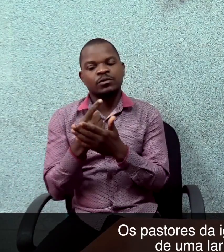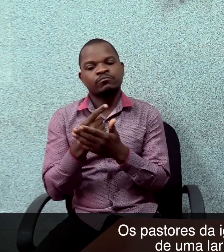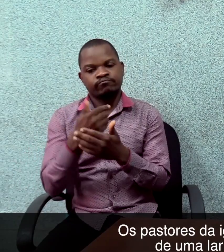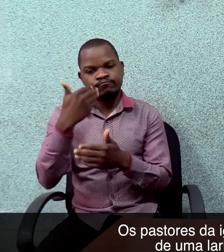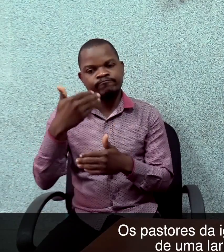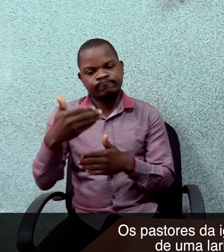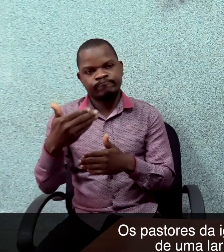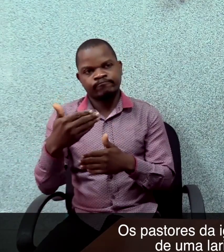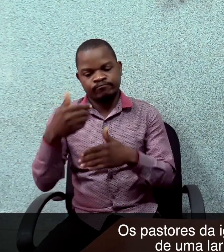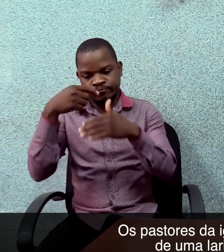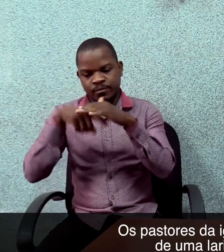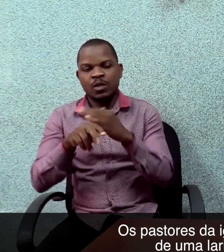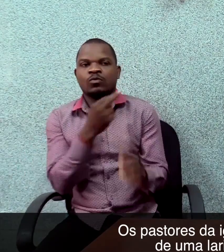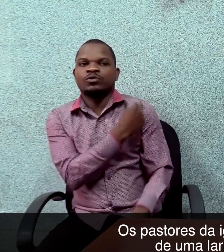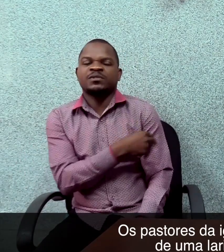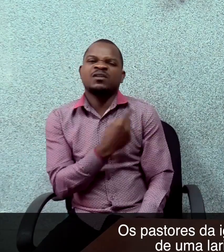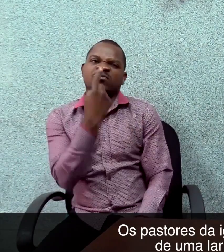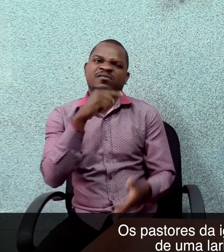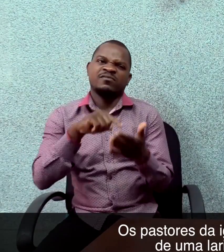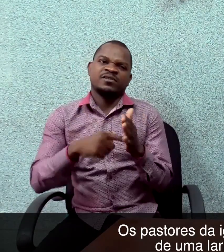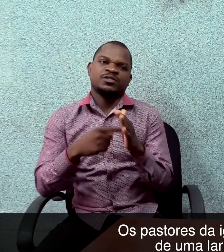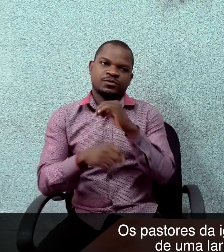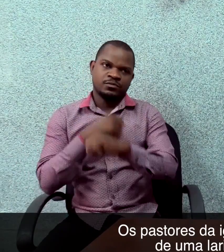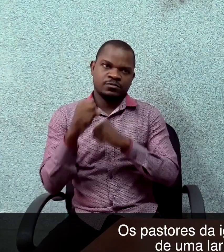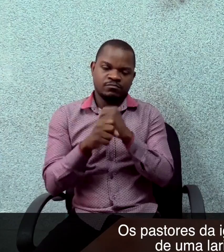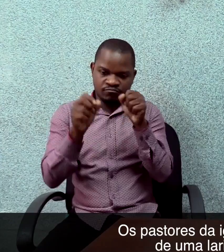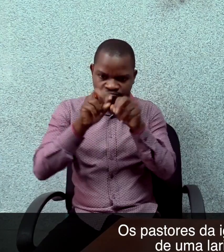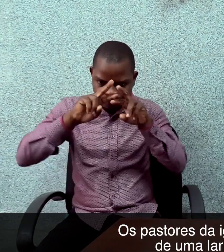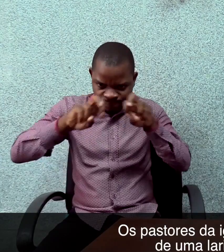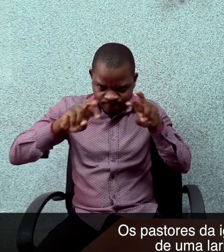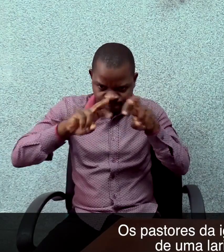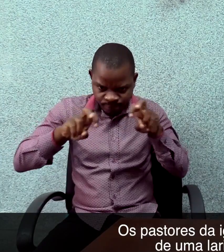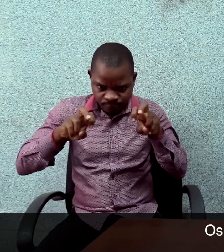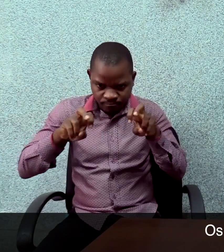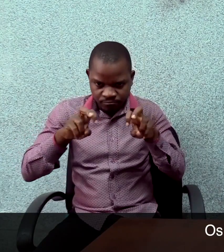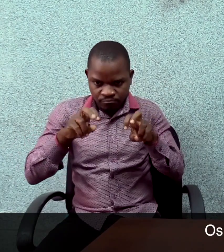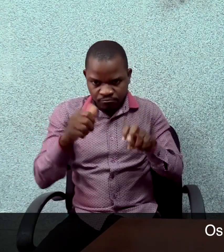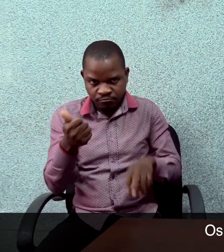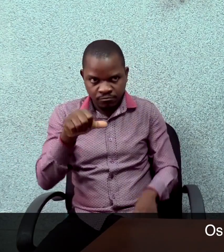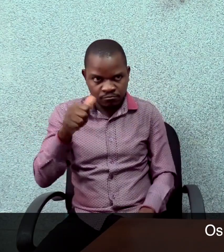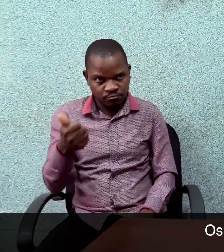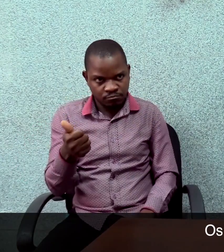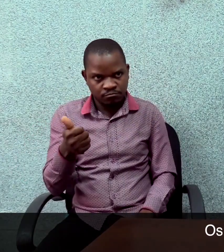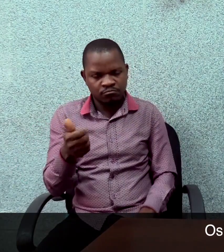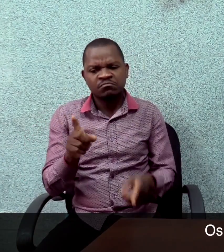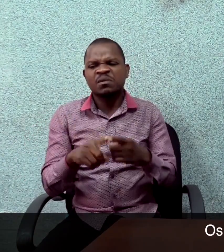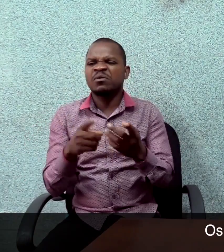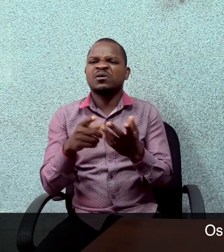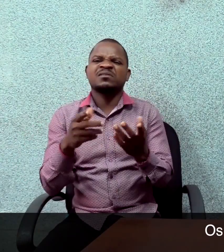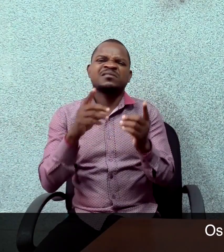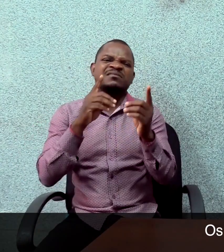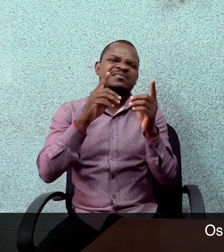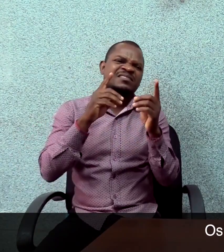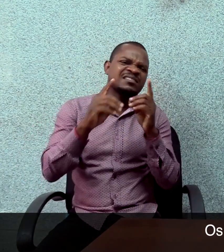visitar um otorrino pelo menos uma vez por ano para fazer uma laringoscopia direta. Os